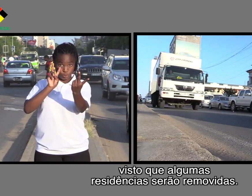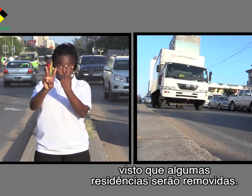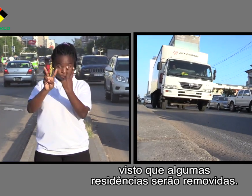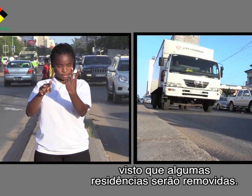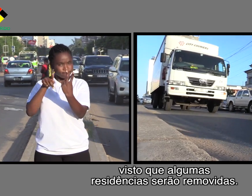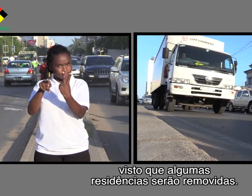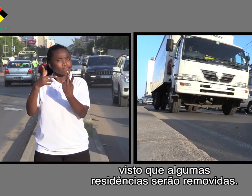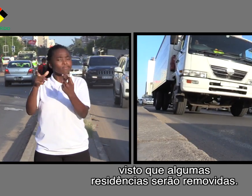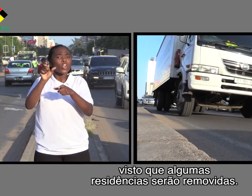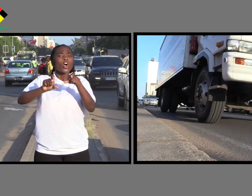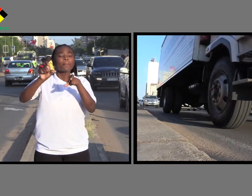serão removidas.